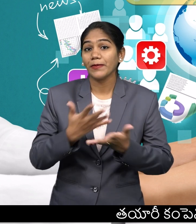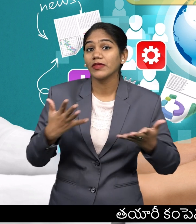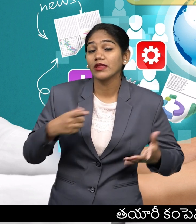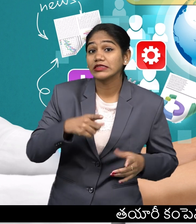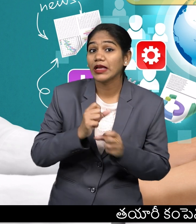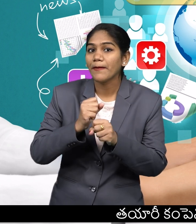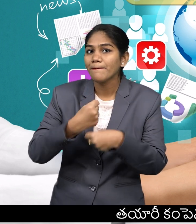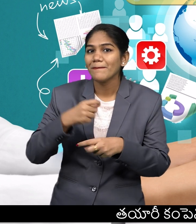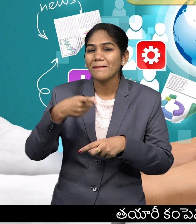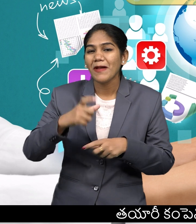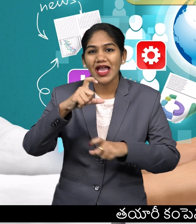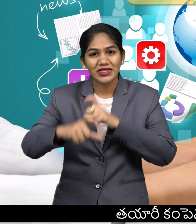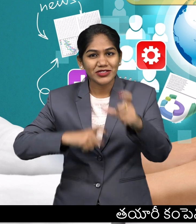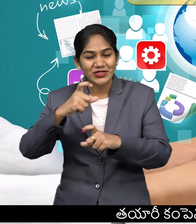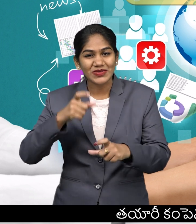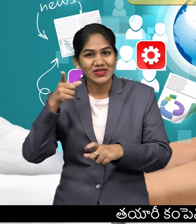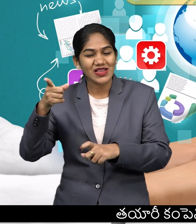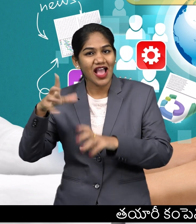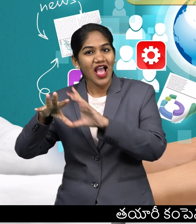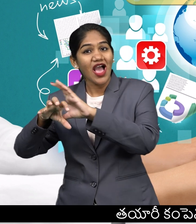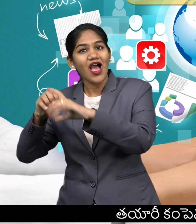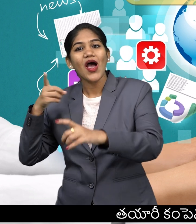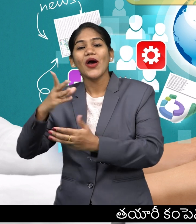తయారీ కంపెనీలు పరిశోధన, అకౌంటింగ్,